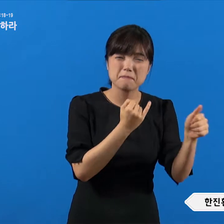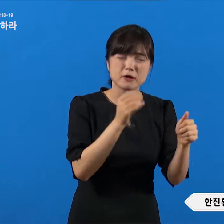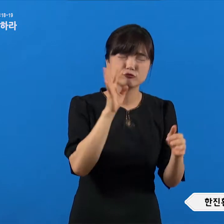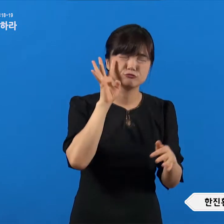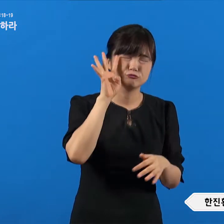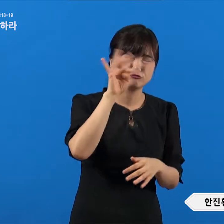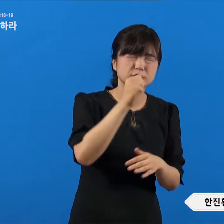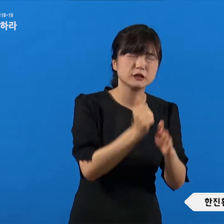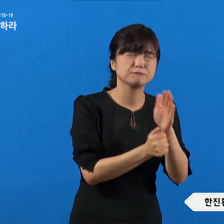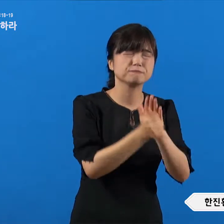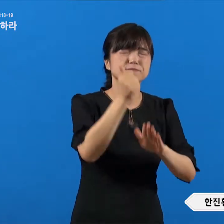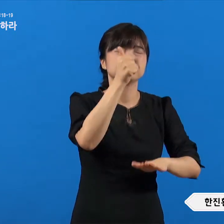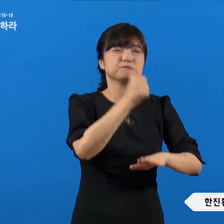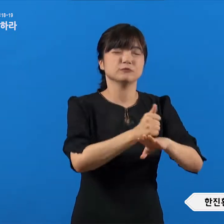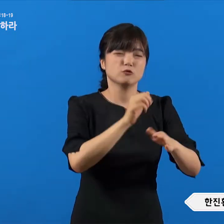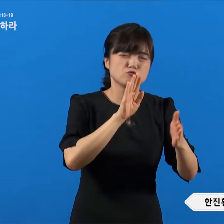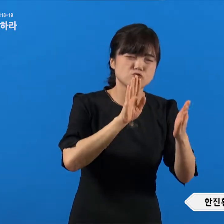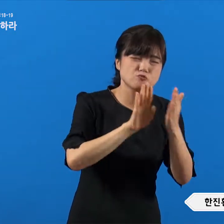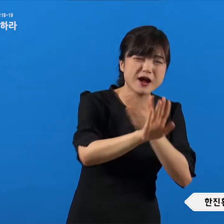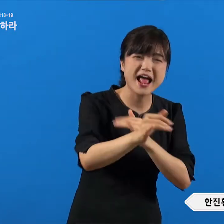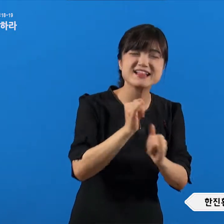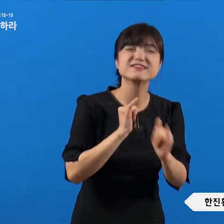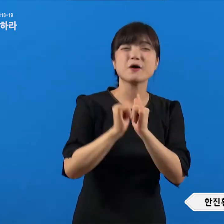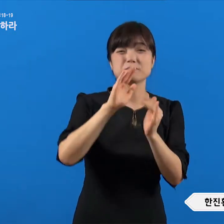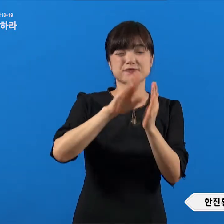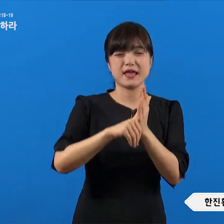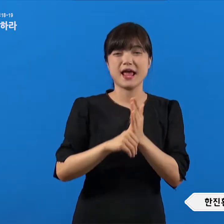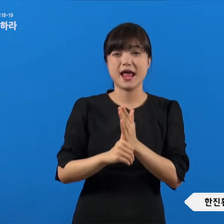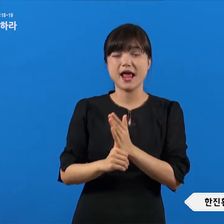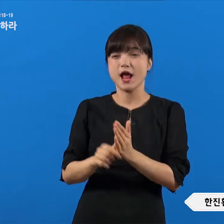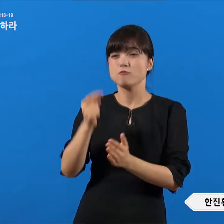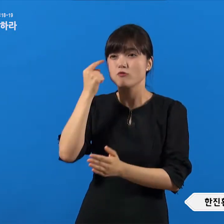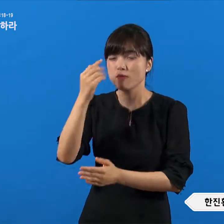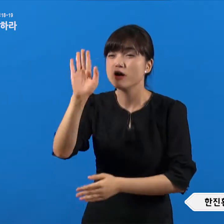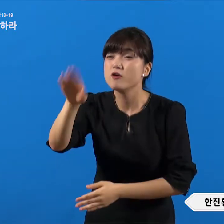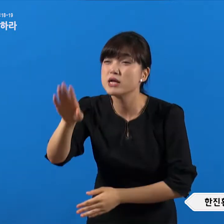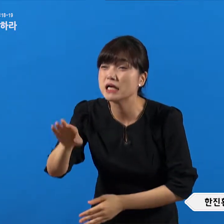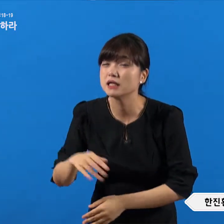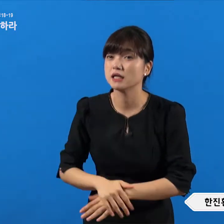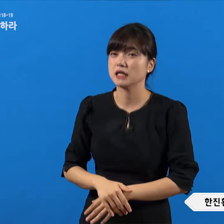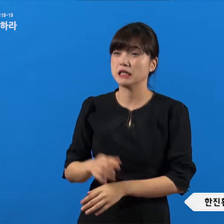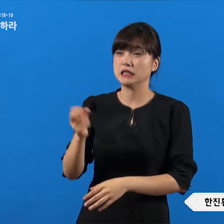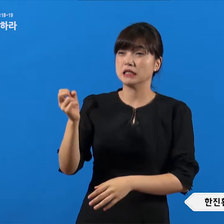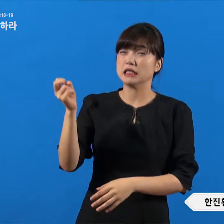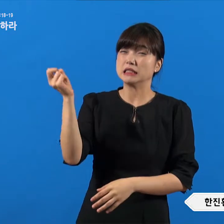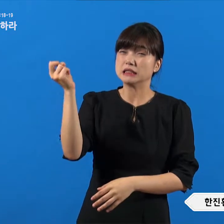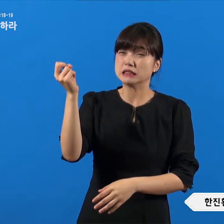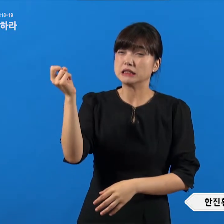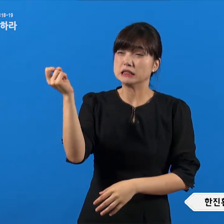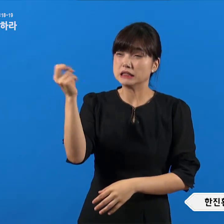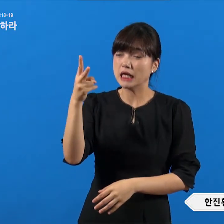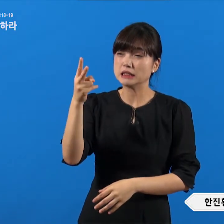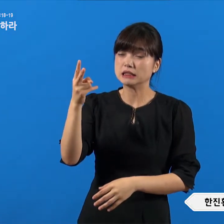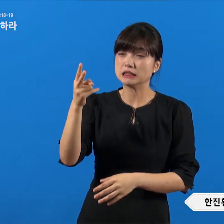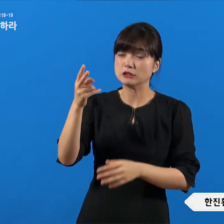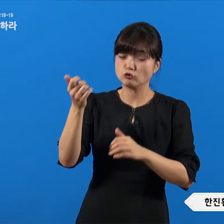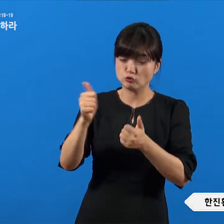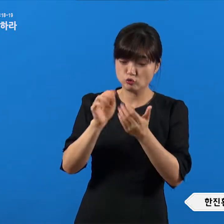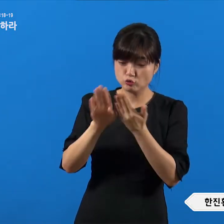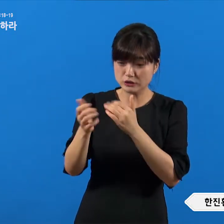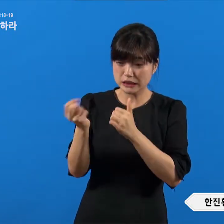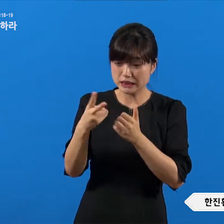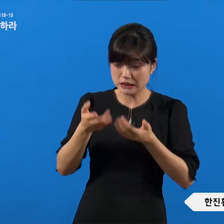훗날 성공하고 나서 어떤 기자가 물었습니다. 회장님은 다시 태어나면 뭐가 되고